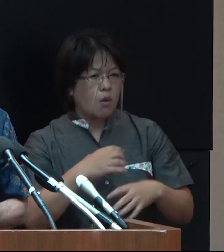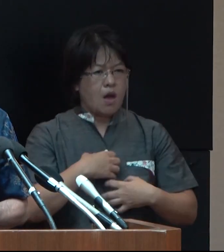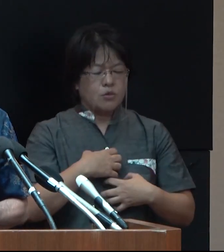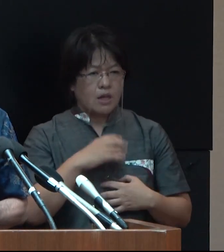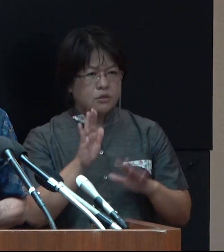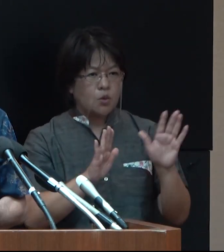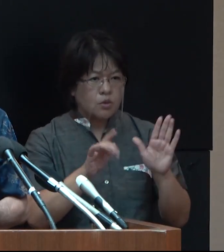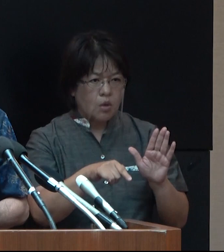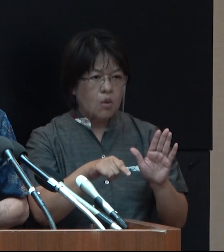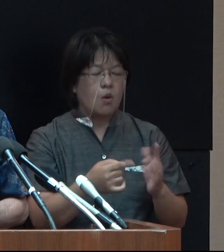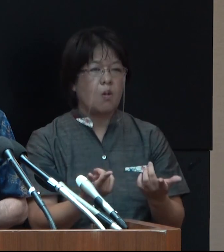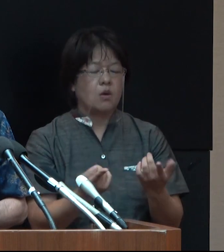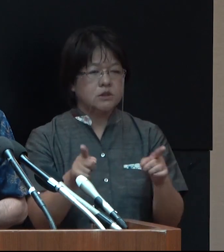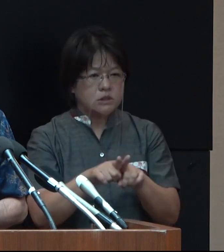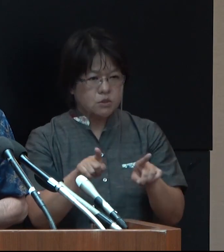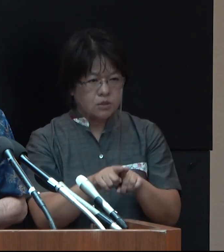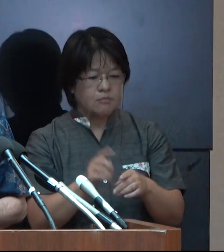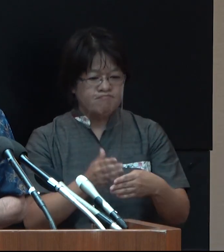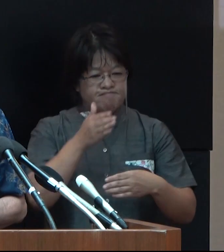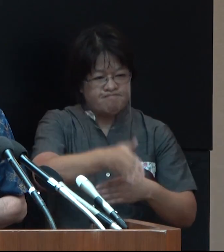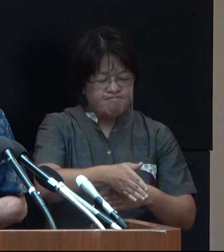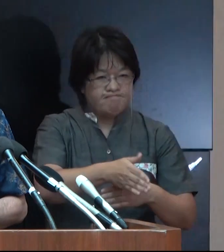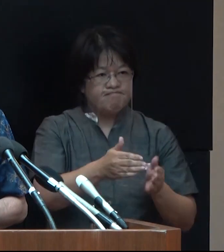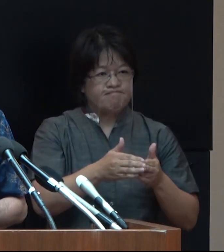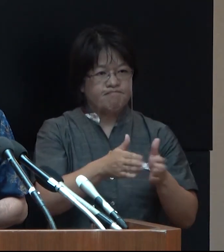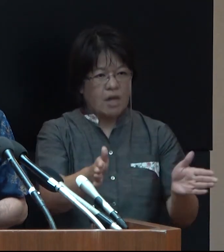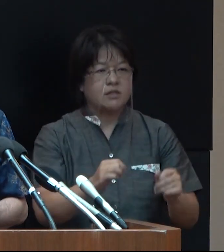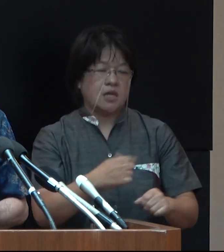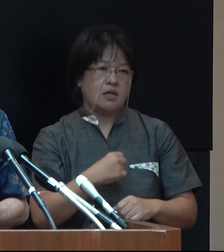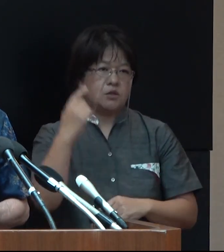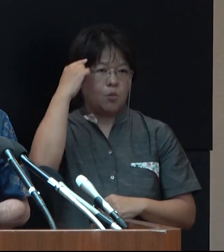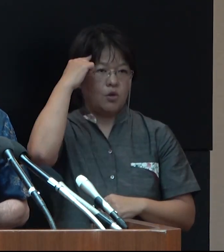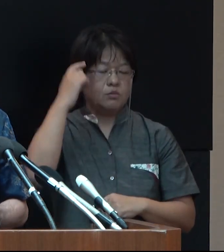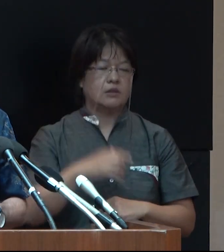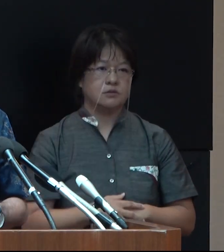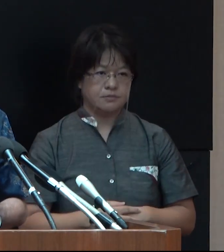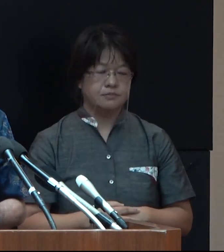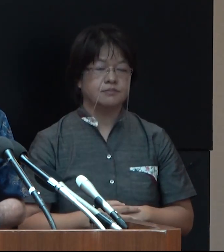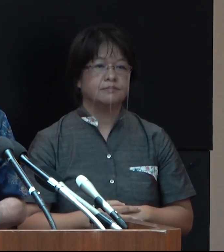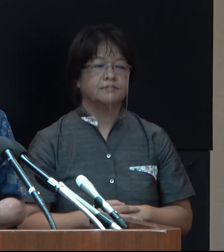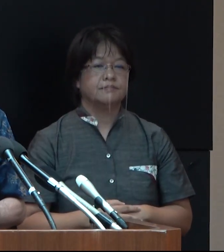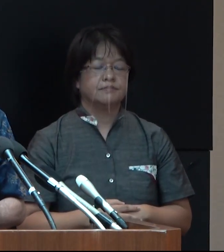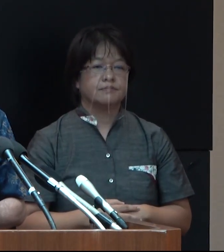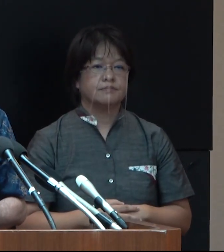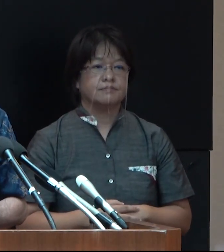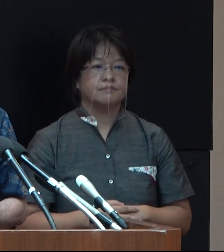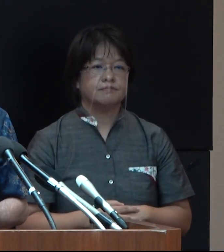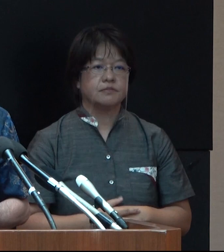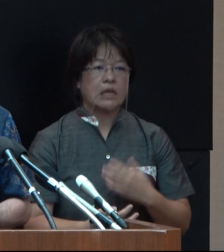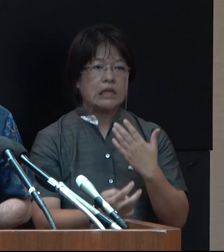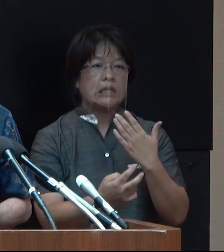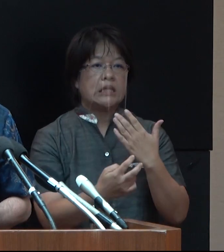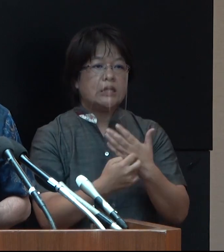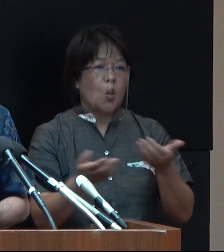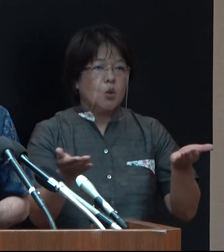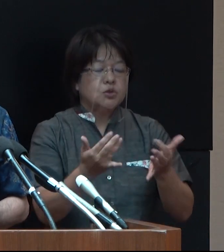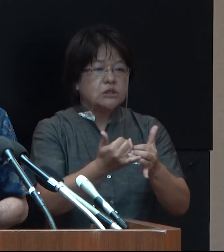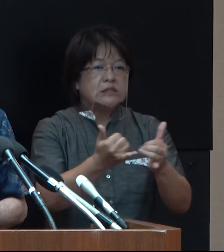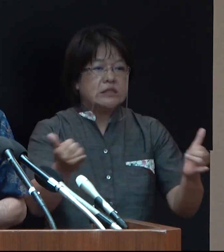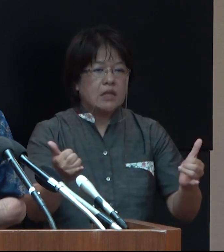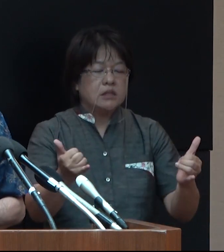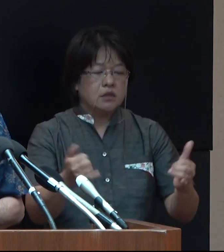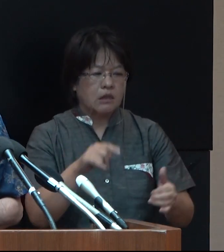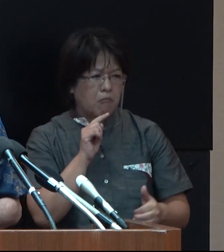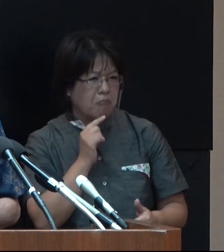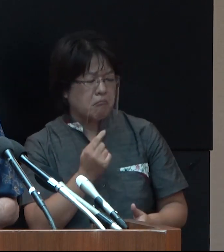況を一緒に乗り越えていきましょう。それからこれもあってはならないことですが、医療従事者への誹謗